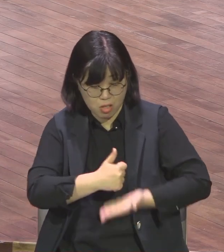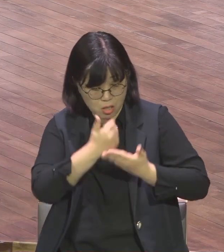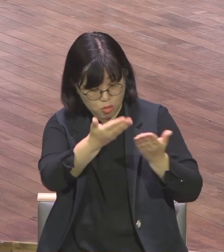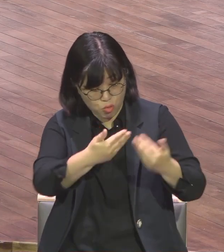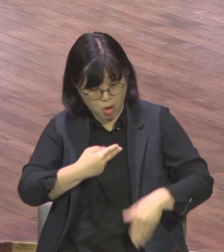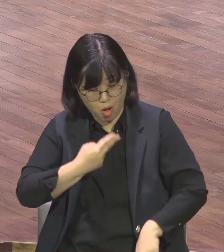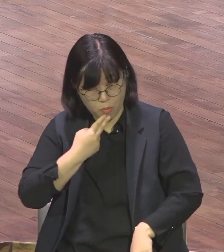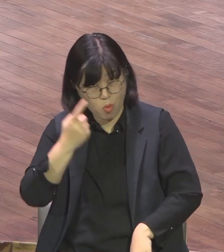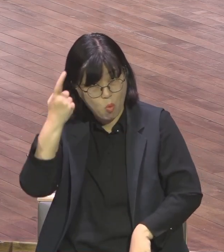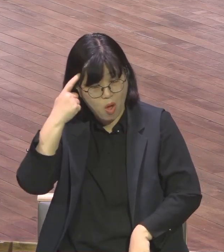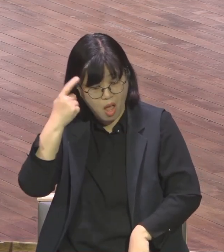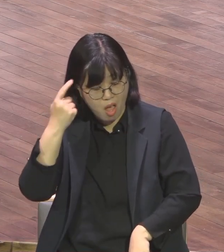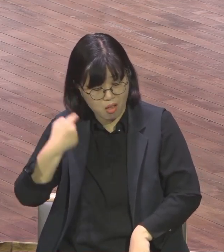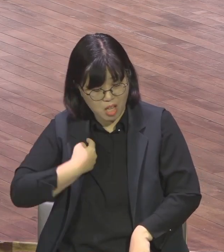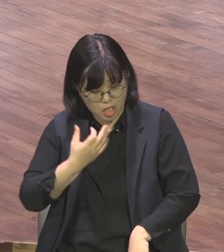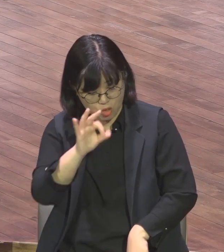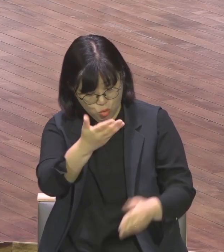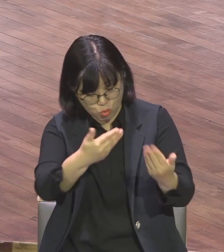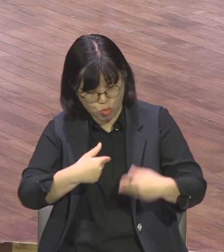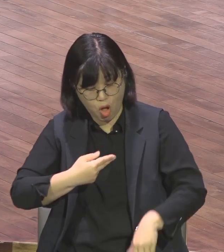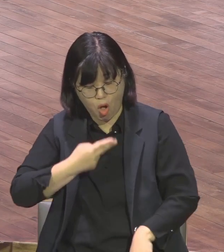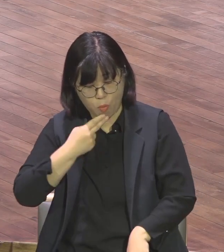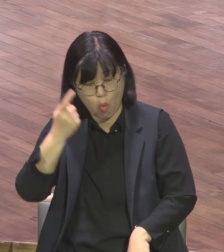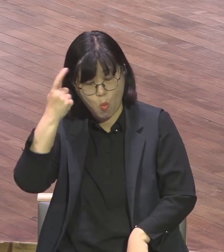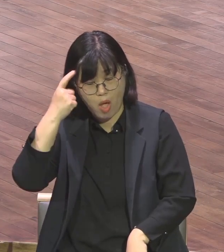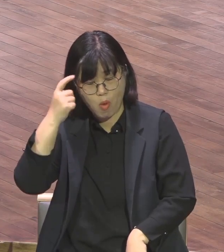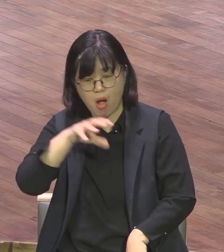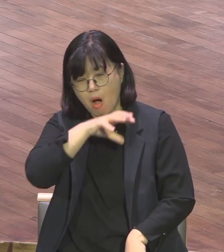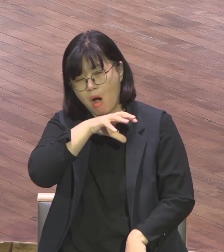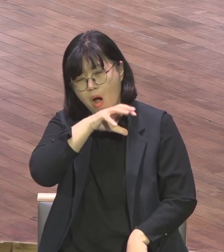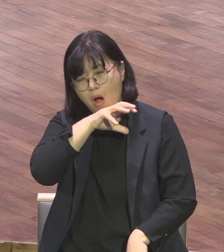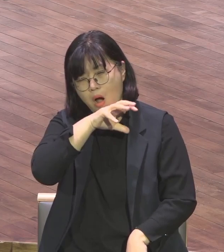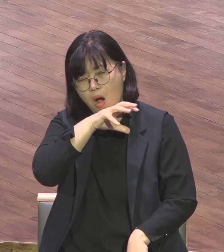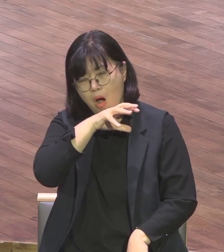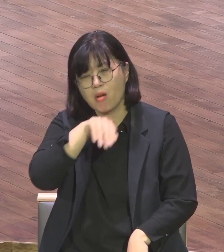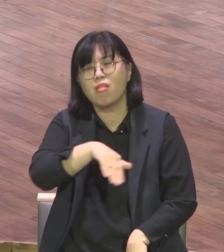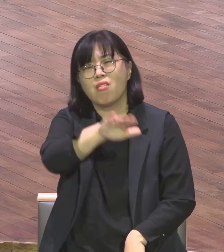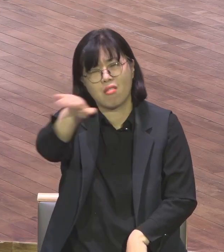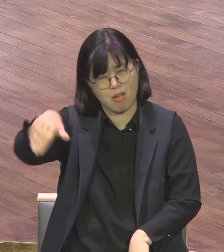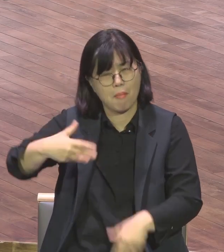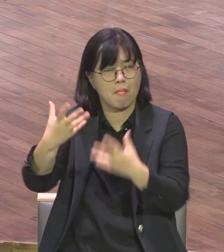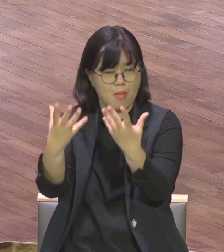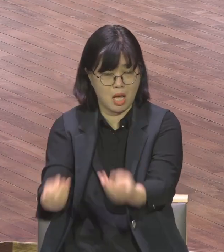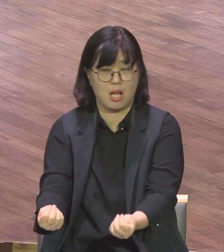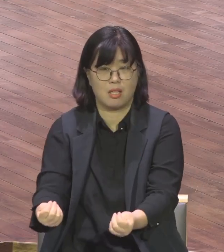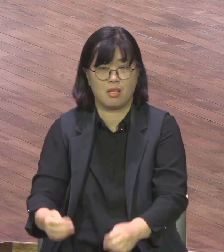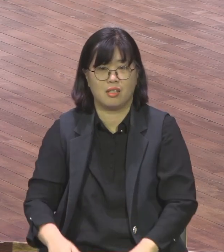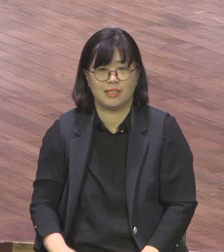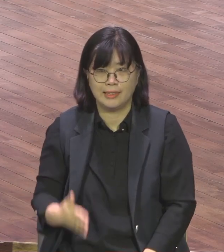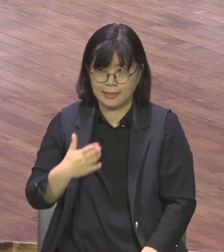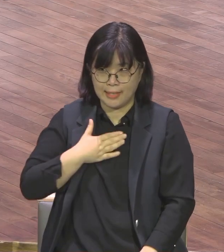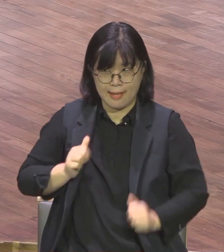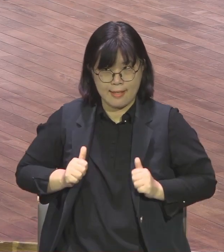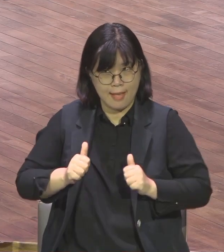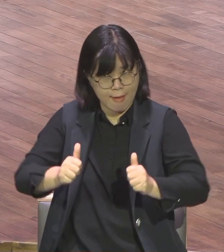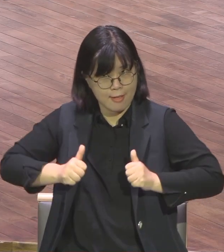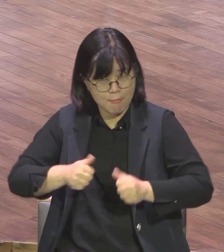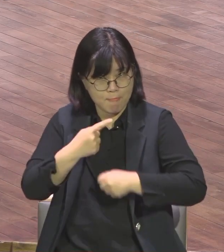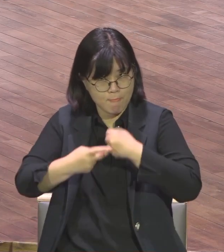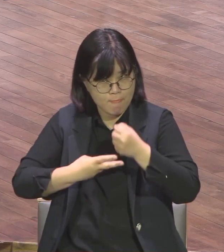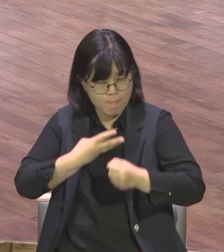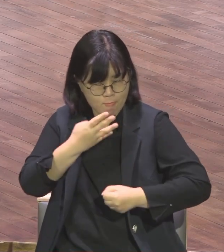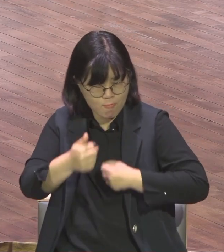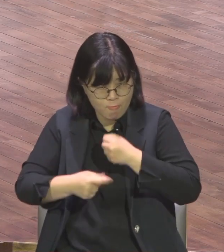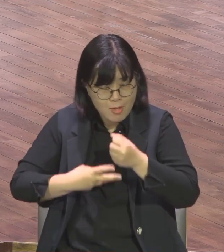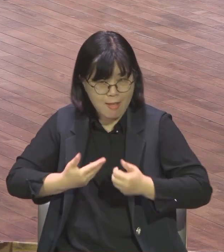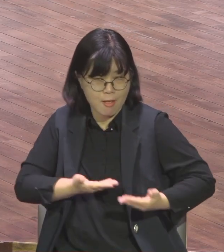이런 생각 가진 분들이 많아요. 내가 이번에는 이 중요한 자리 할 차례인데 그거 안